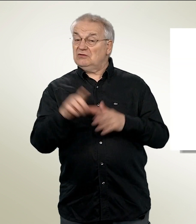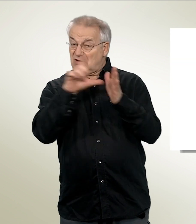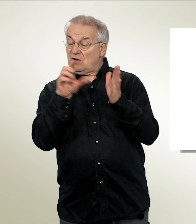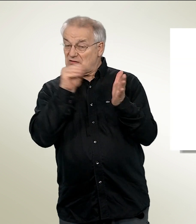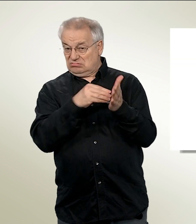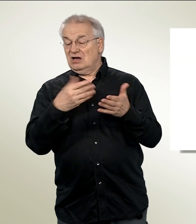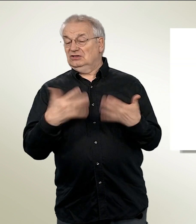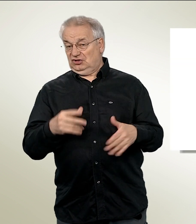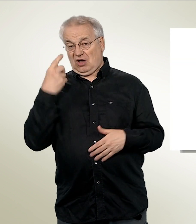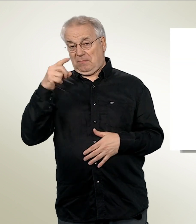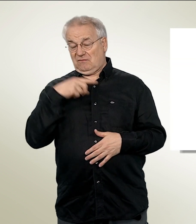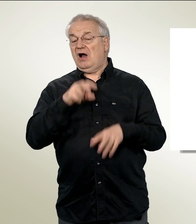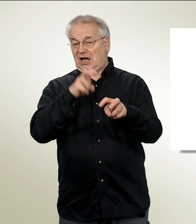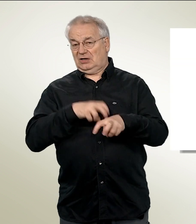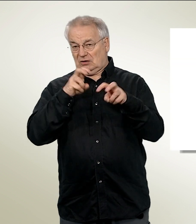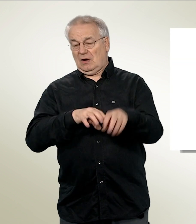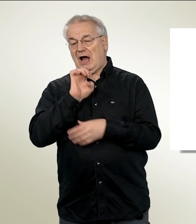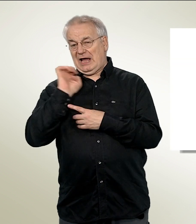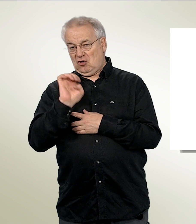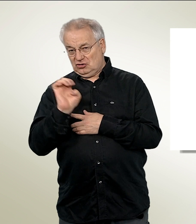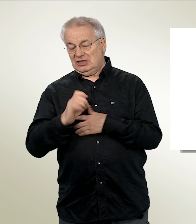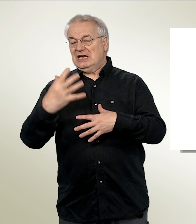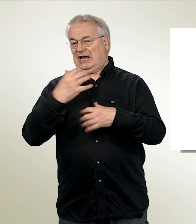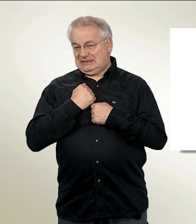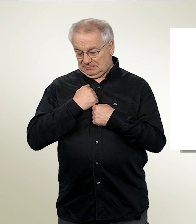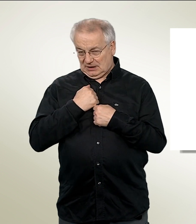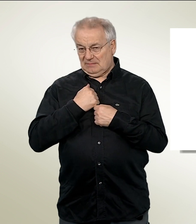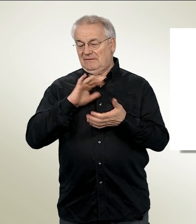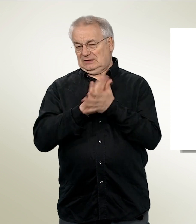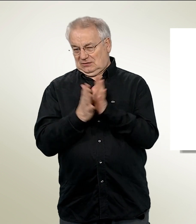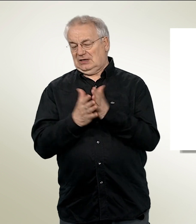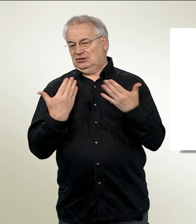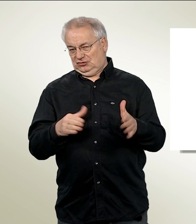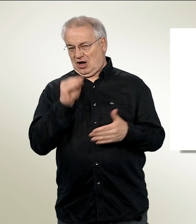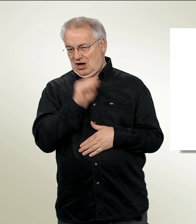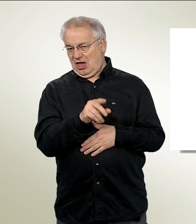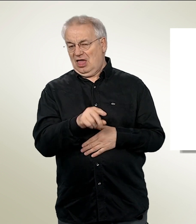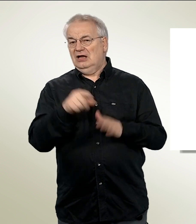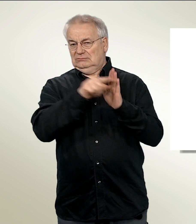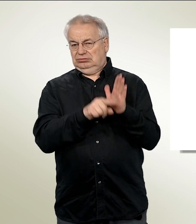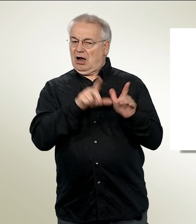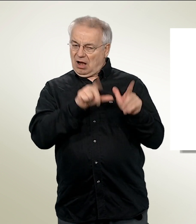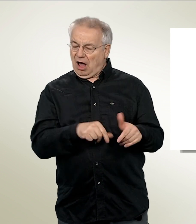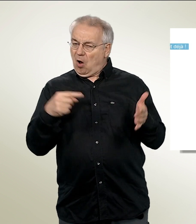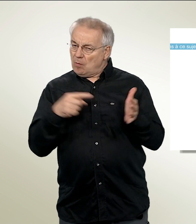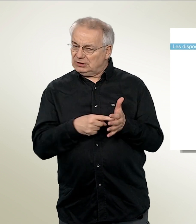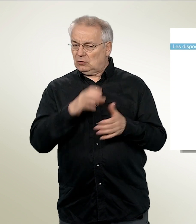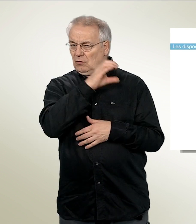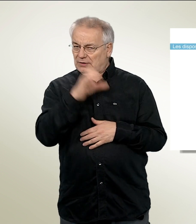prévoient déjà une agriculture écologique et acceptable sur le plan social. Les dispositions actuelles font obligation à la Confédération de